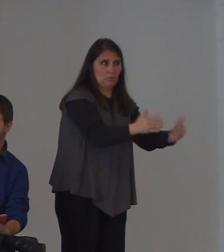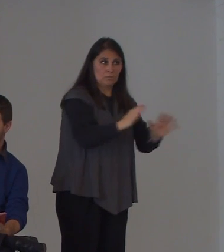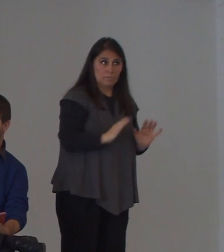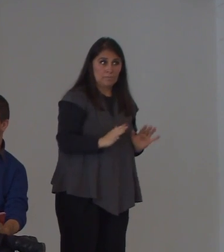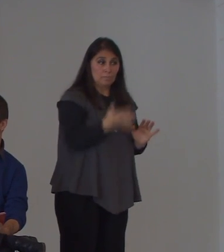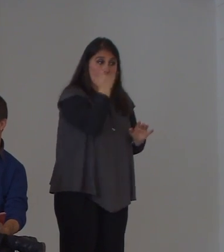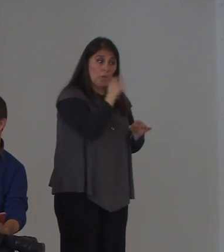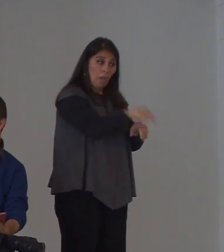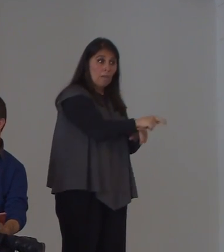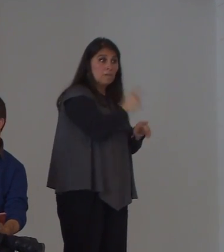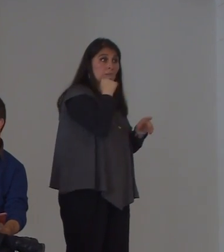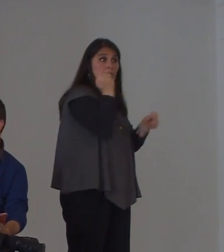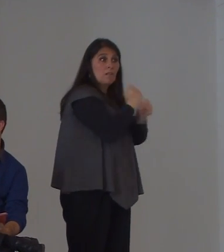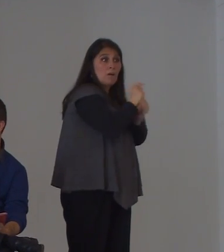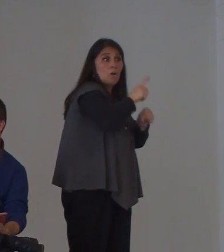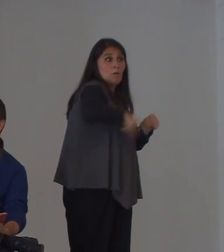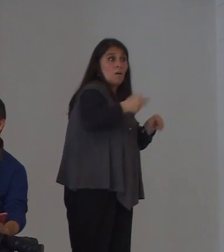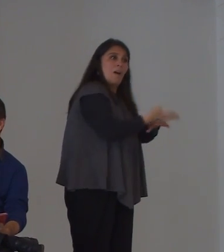Una casa